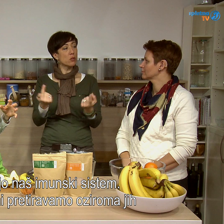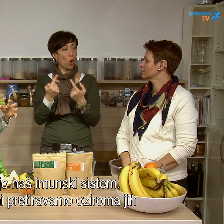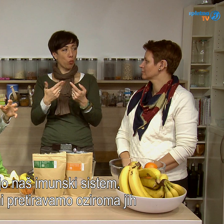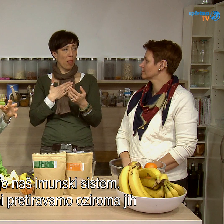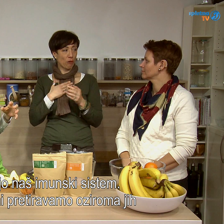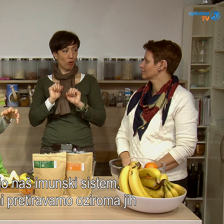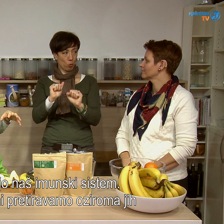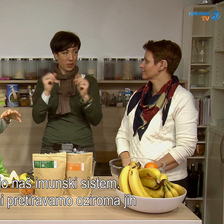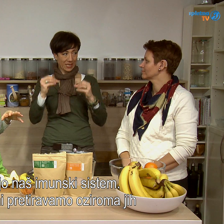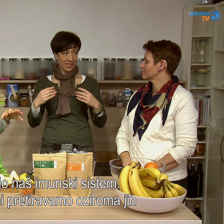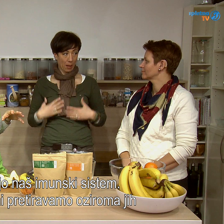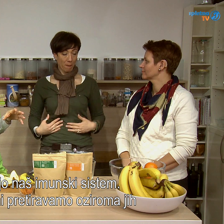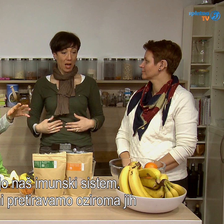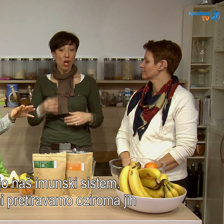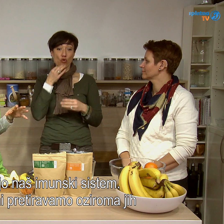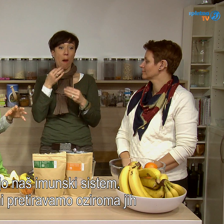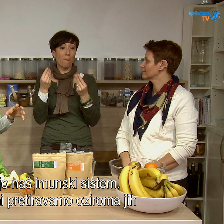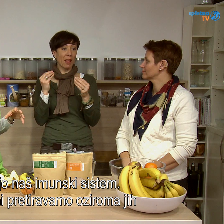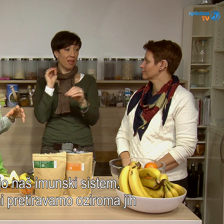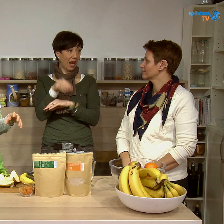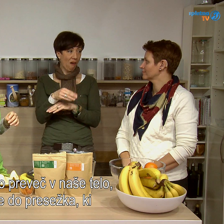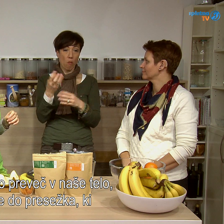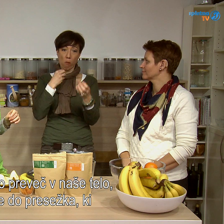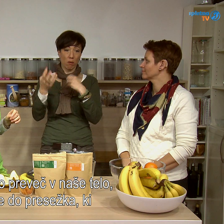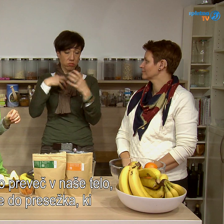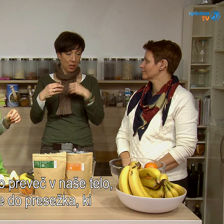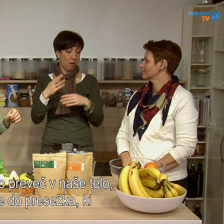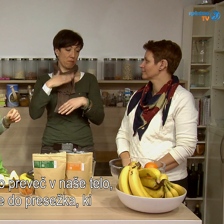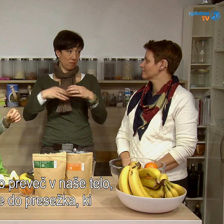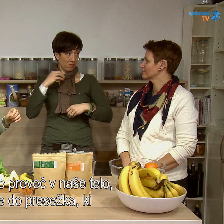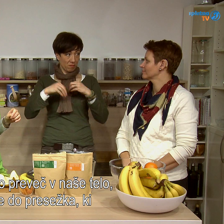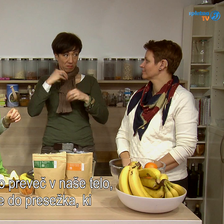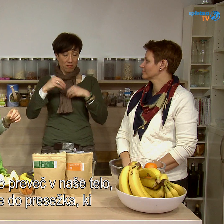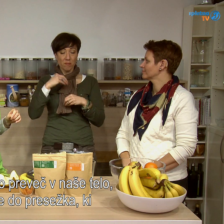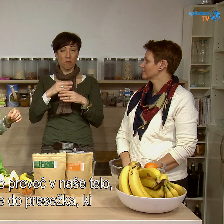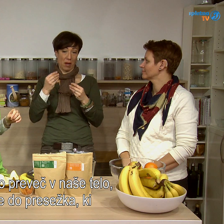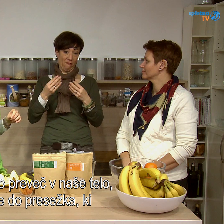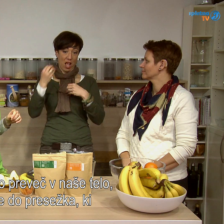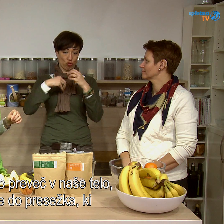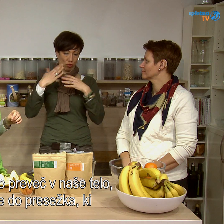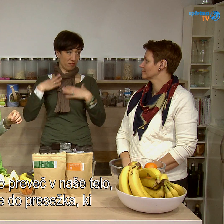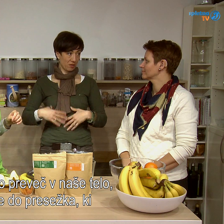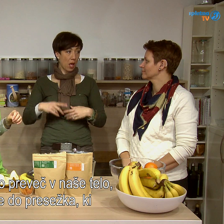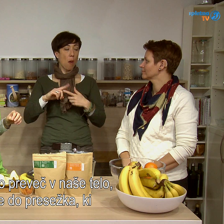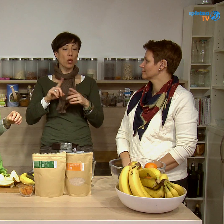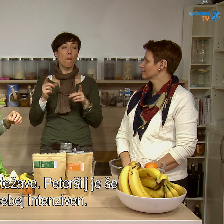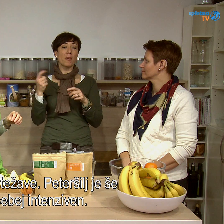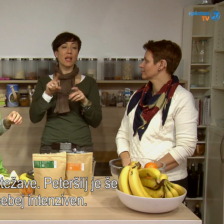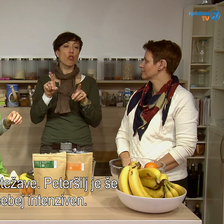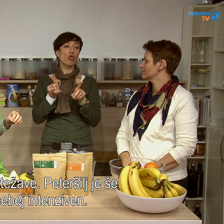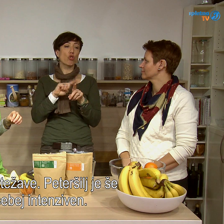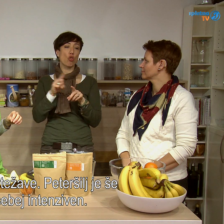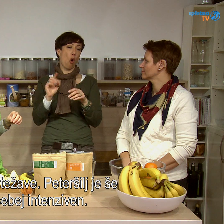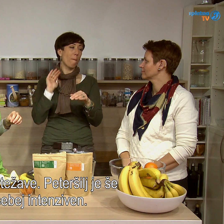sistem. Kadar z njimi pretiravamo oziroma jih naložimo preveč v naše telo, pride do presežkov, ki